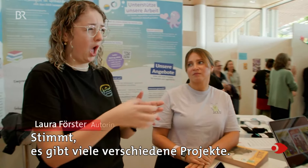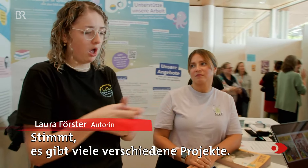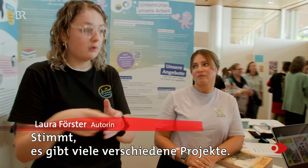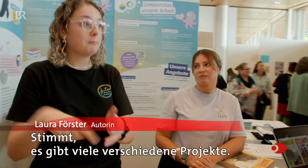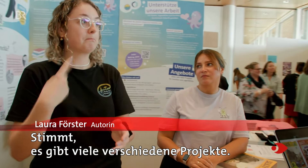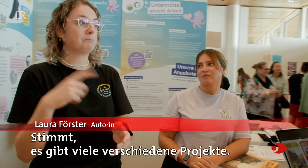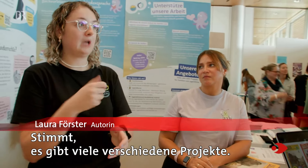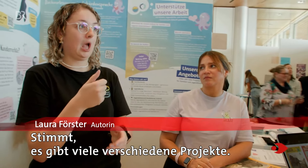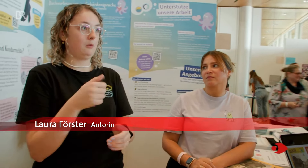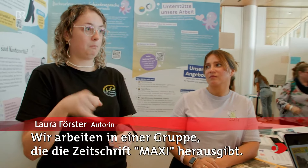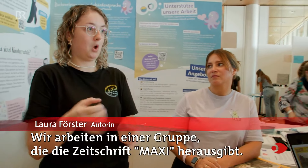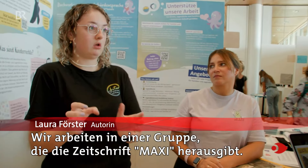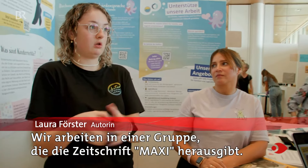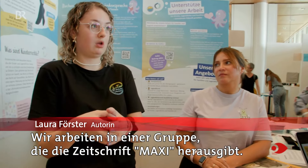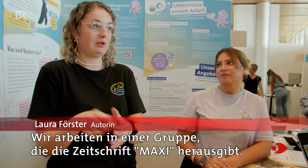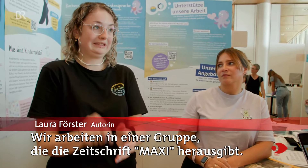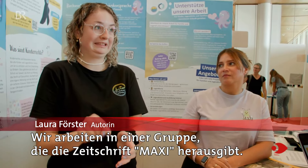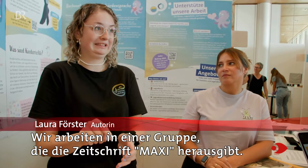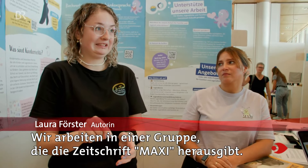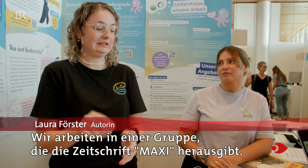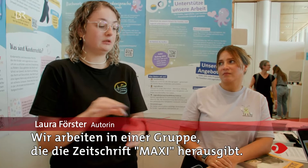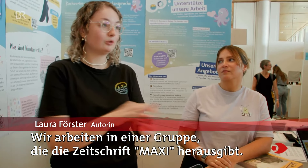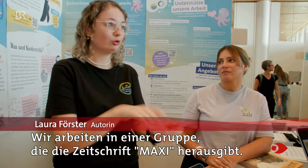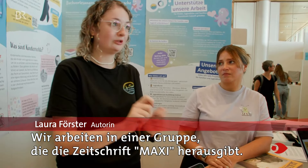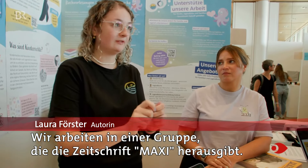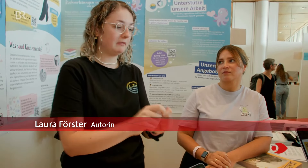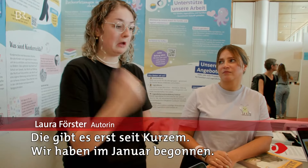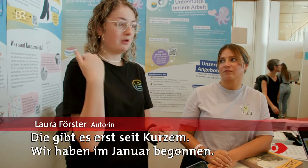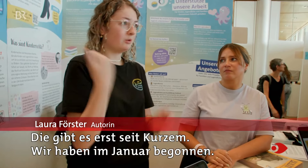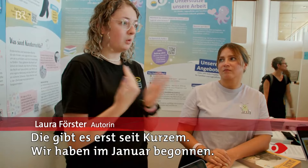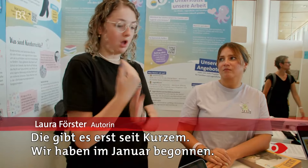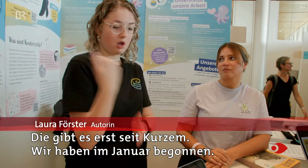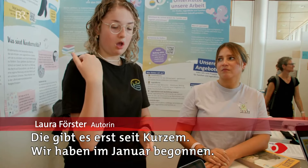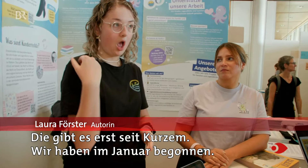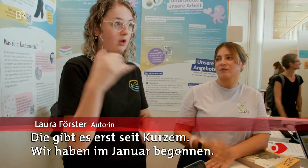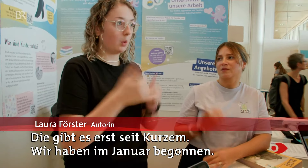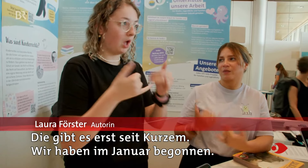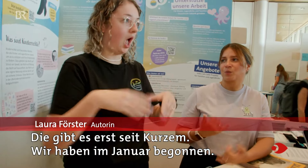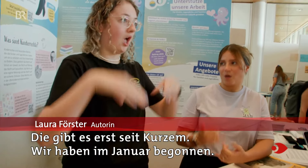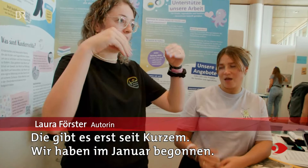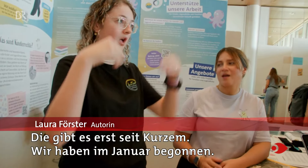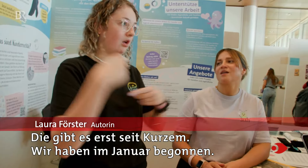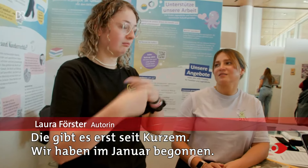Stimmt, es gibt viele Projekte. Wir arbeiten in einer Gruppe, die die Zeitschrift Maxi herausgibt. Die gibt es erst seit kurzem. Wir haben im Januar begonnen.